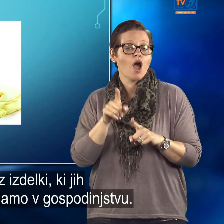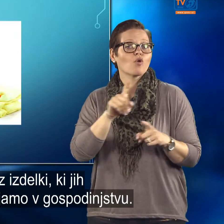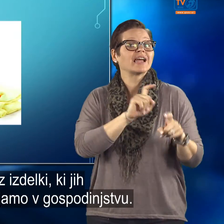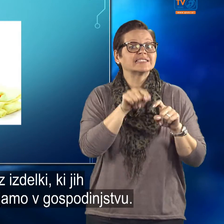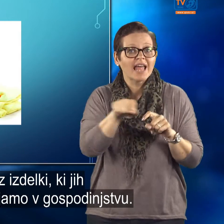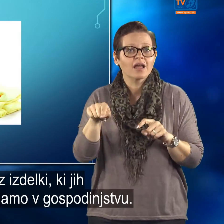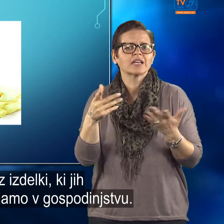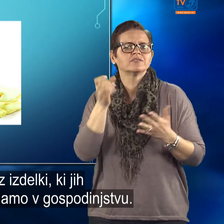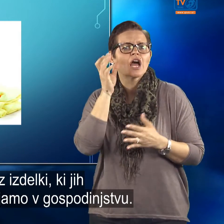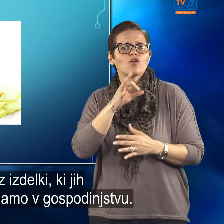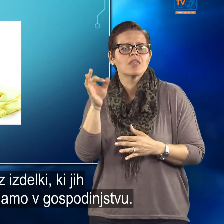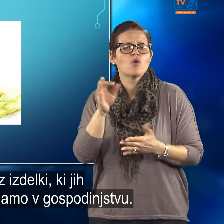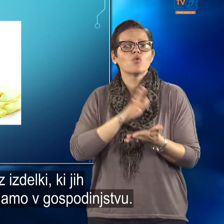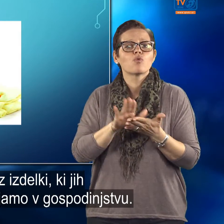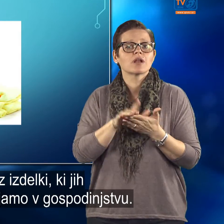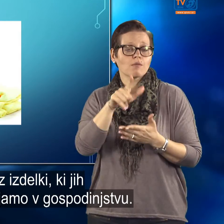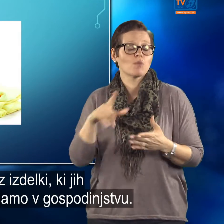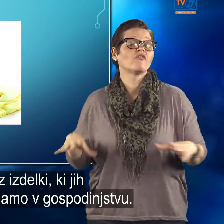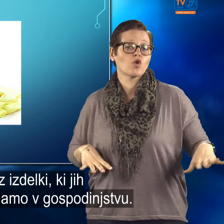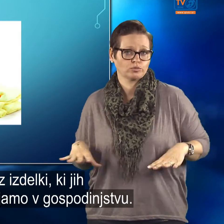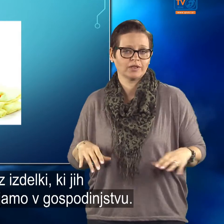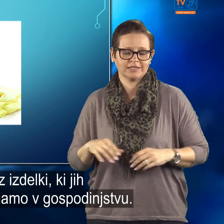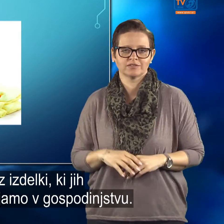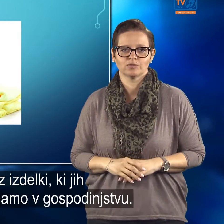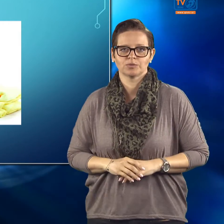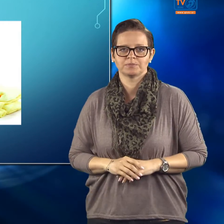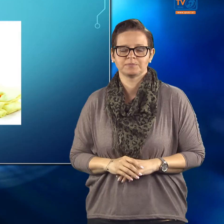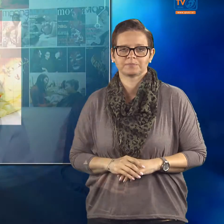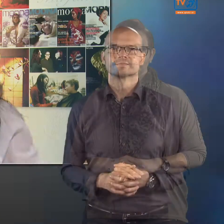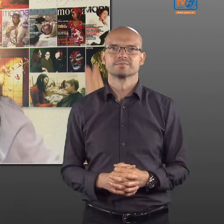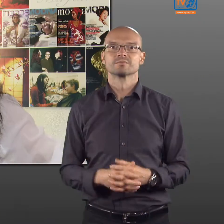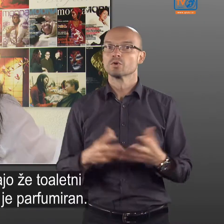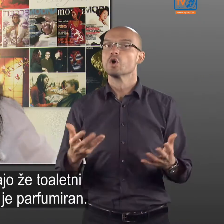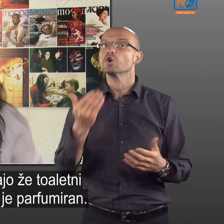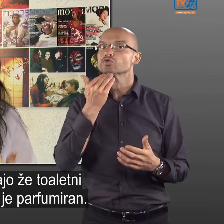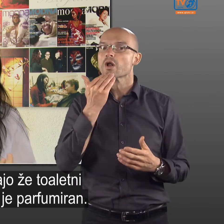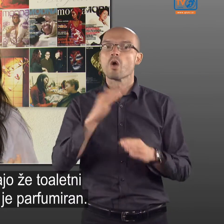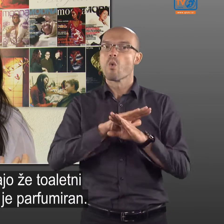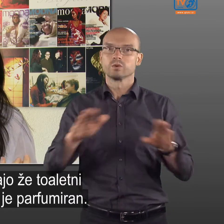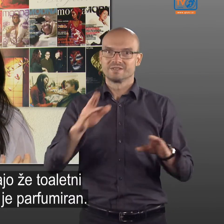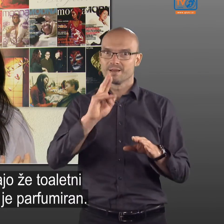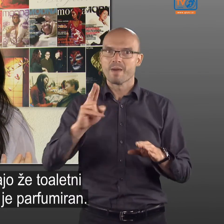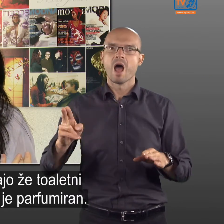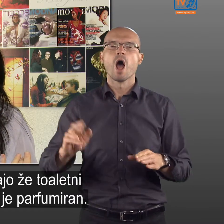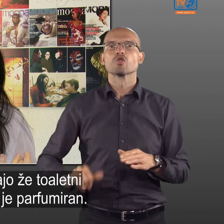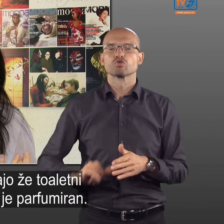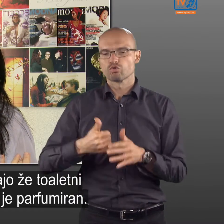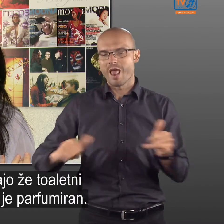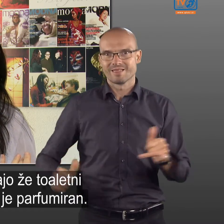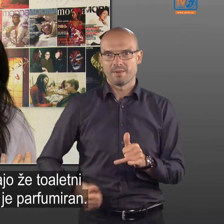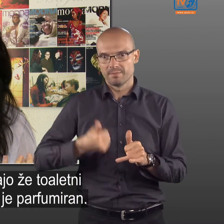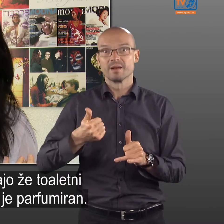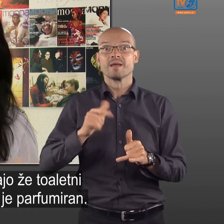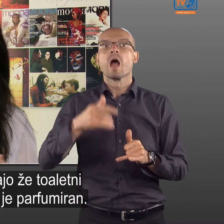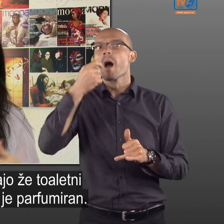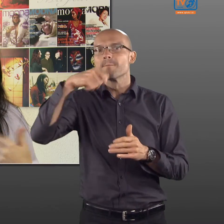Enako je tudi z izdelki, ki jih vsakodnevno uporabljamo v gospodinjstvu. Skoraj vsi imajo že toaletni papir doma, ki